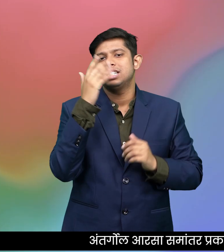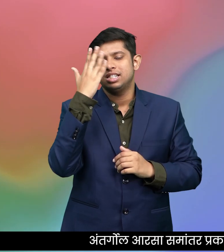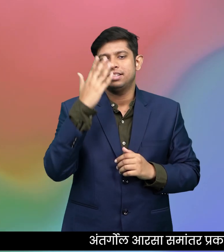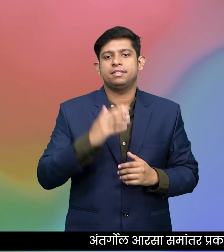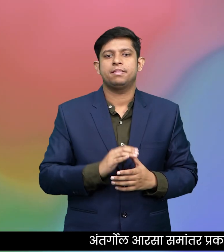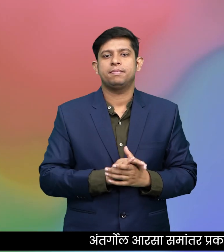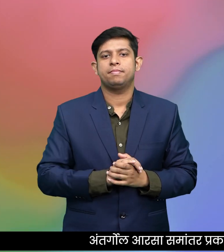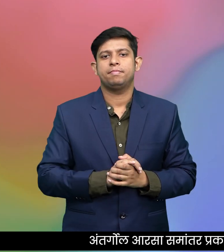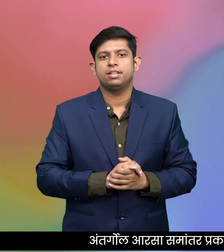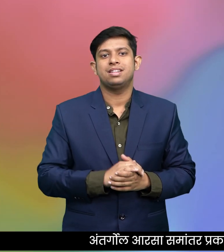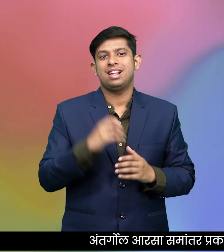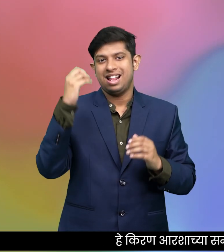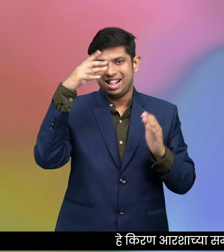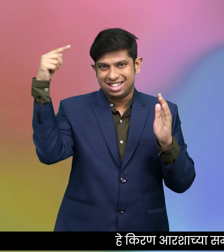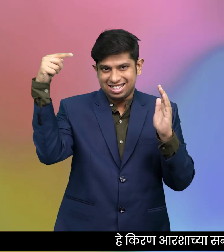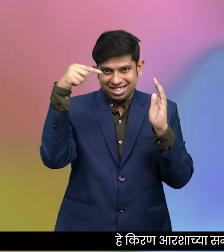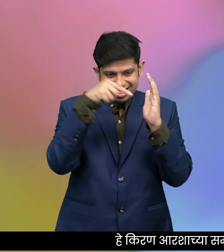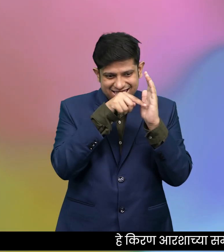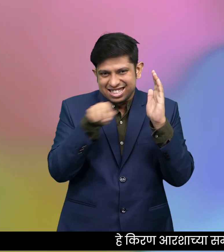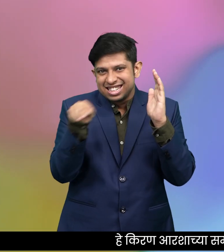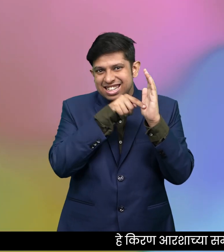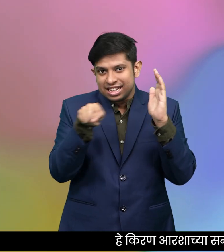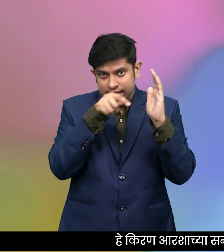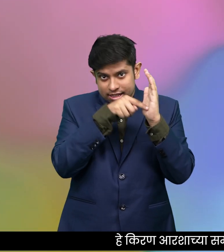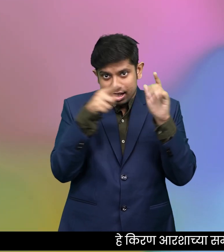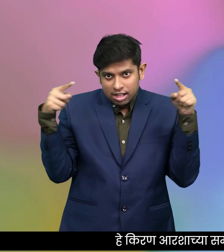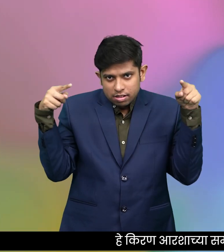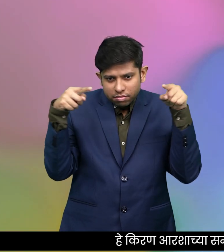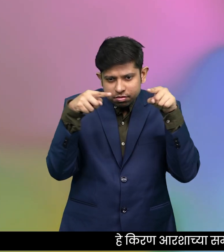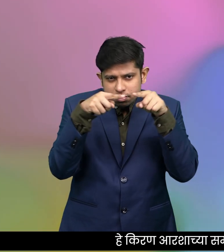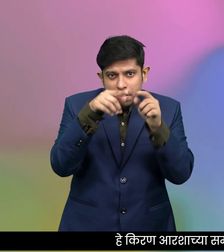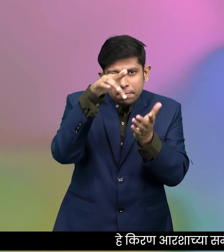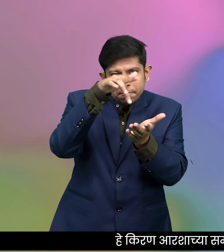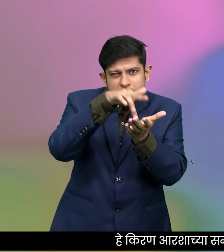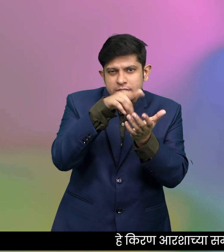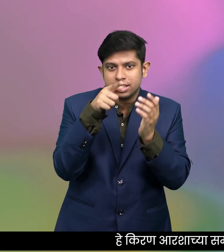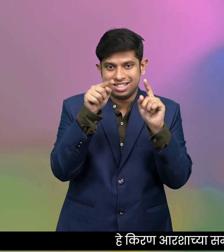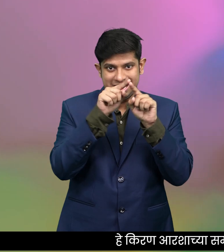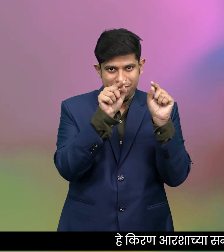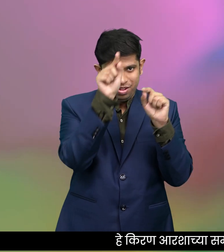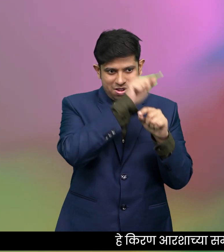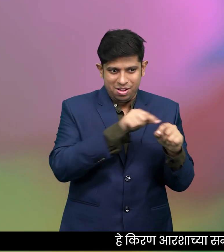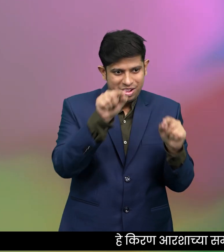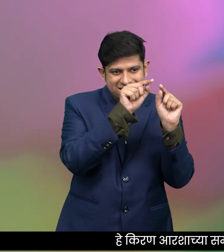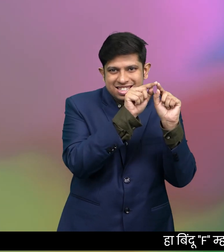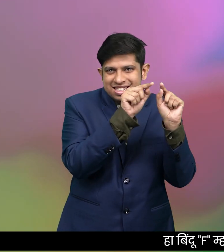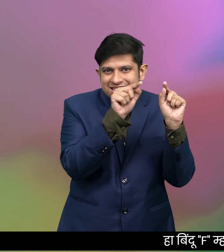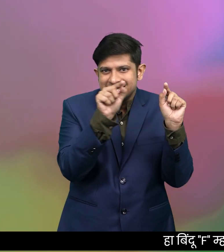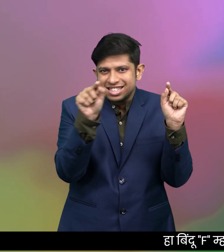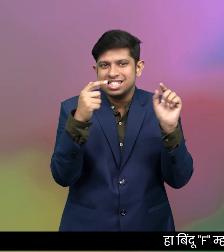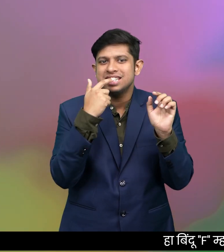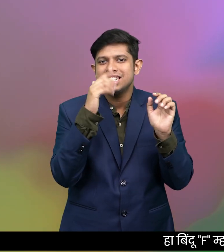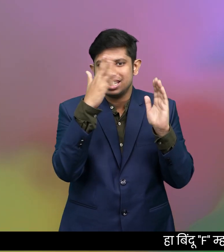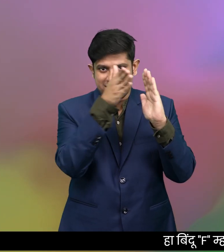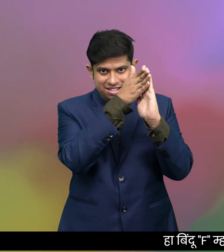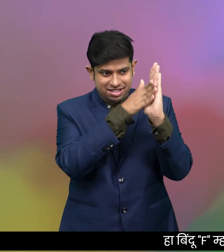कन्व्हर्ज करतो. हे किरण आरशाच्या समोर एका ठराविक बिंदूत एकत्र येतात. हा